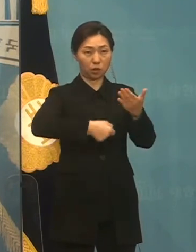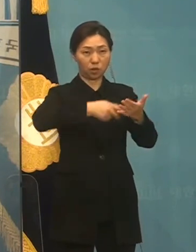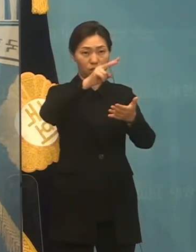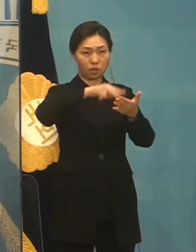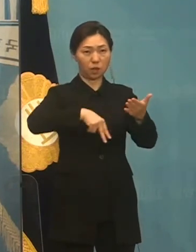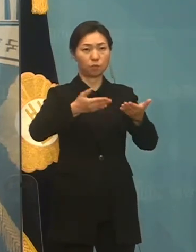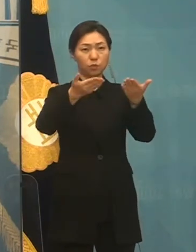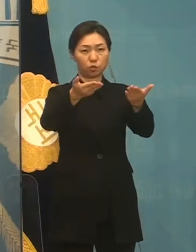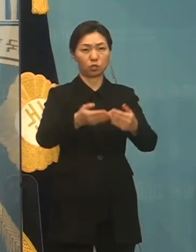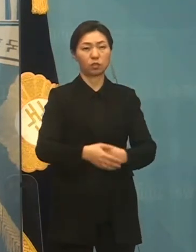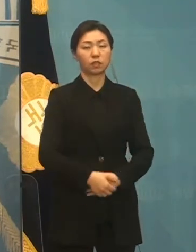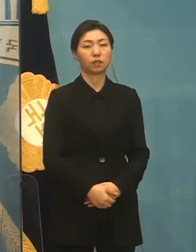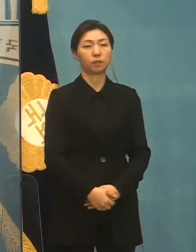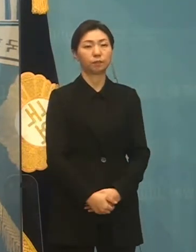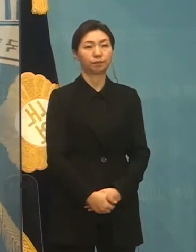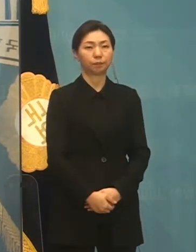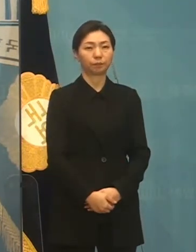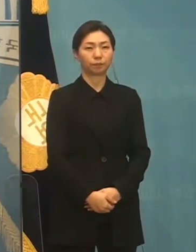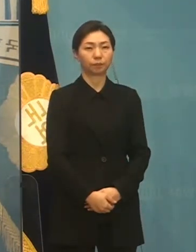하겠습니다.